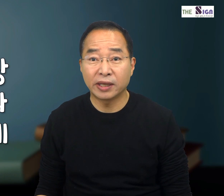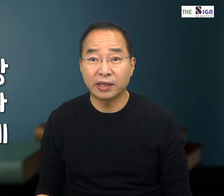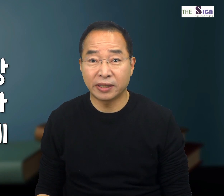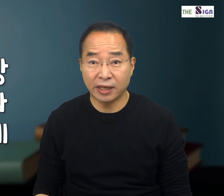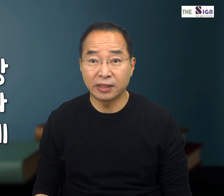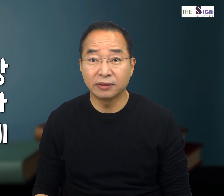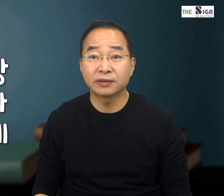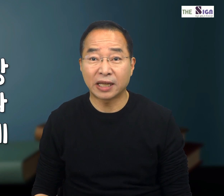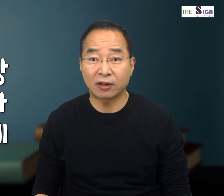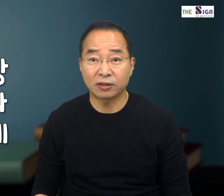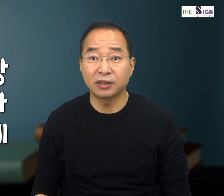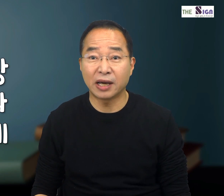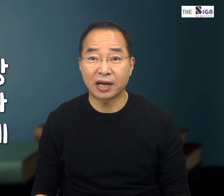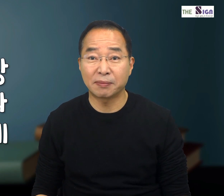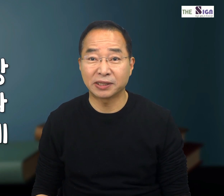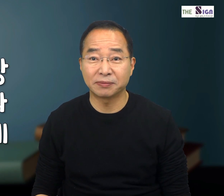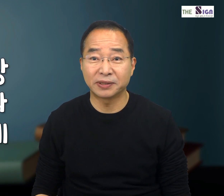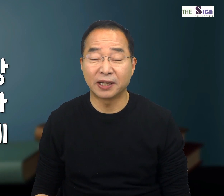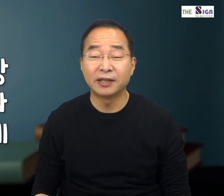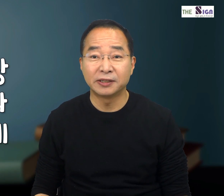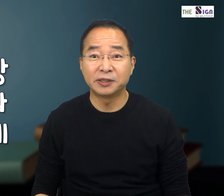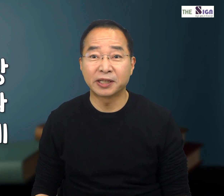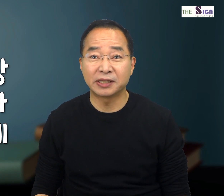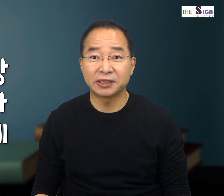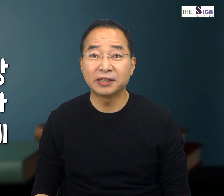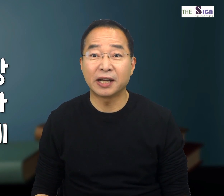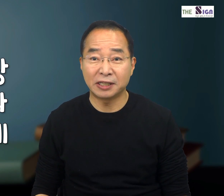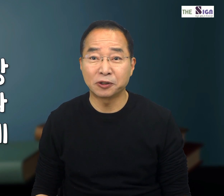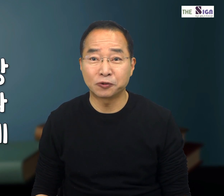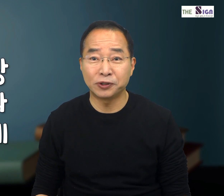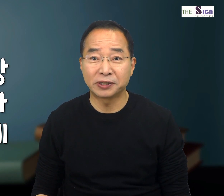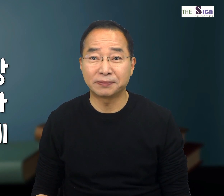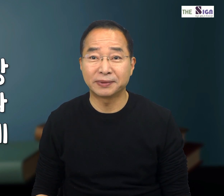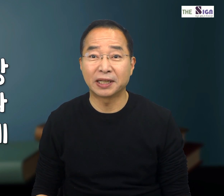관계에 대한 단어를 알아봤습니다. 지금까지 안석준이었습니다.